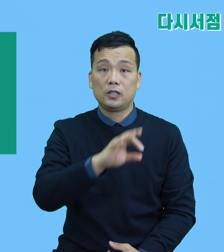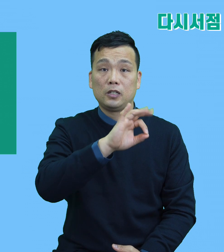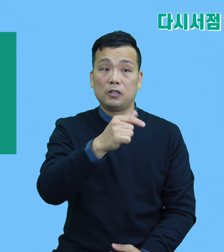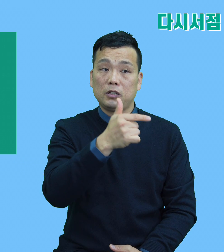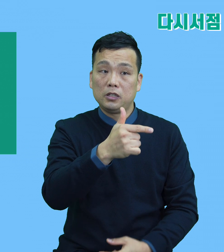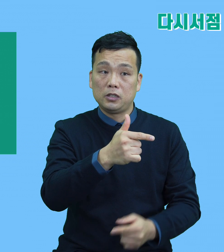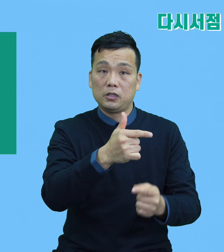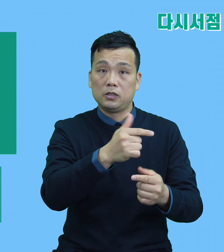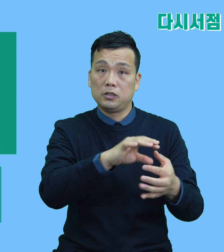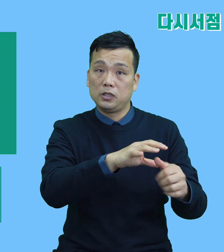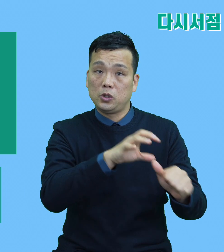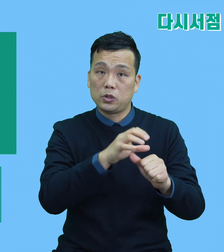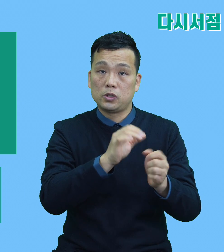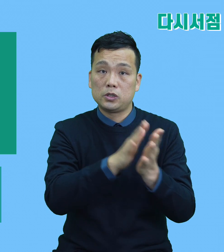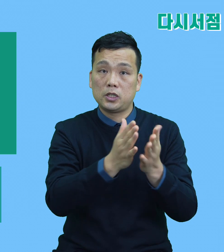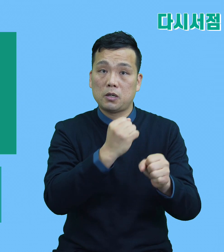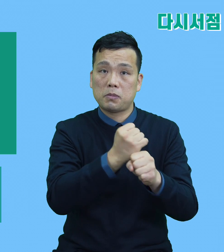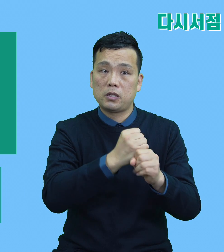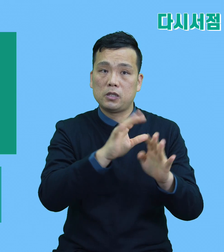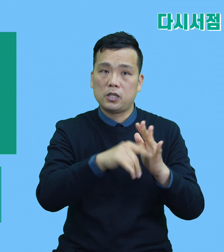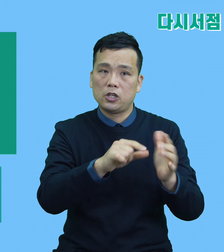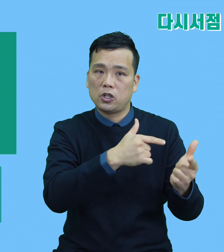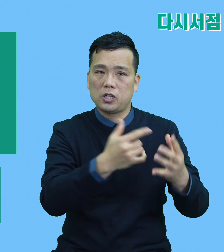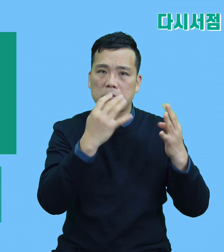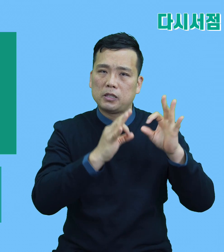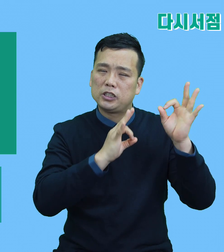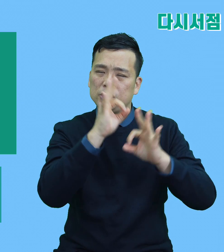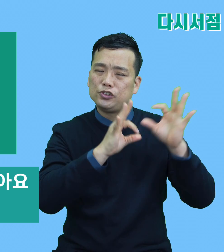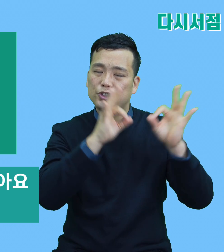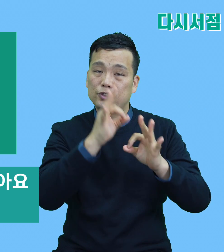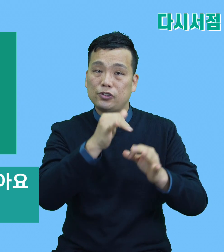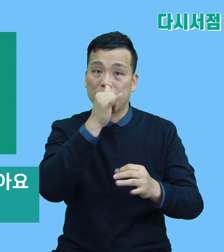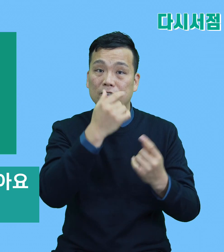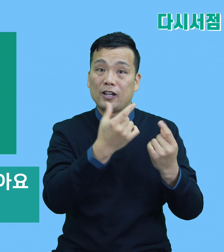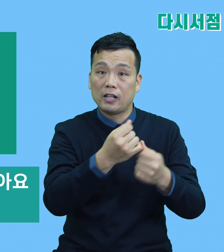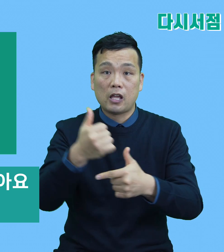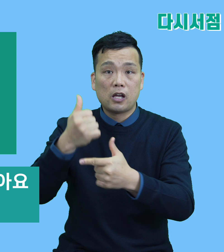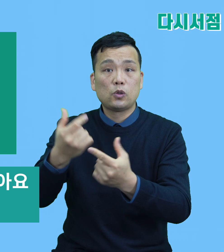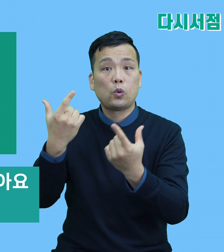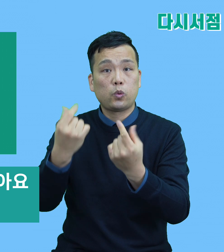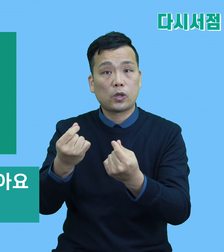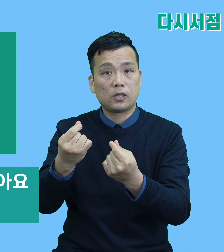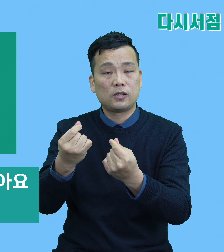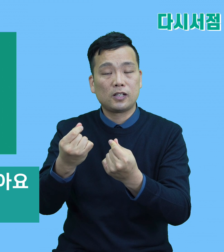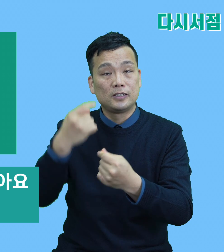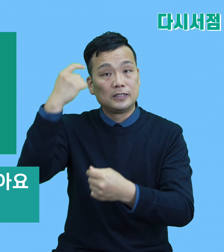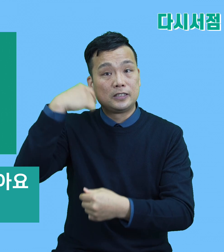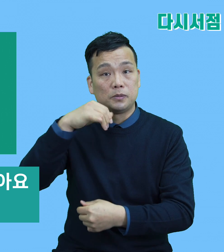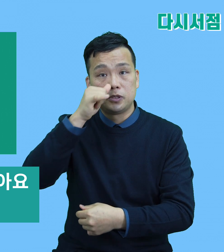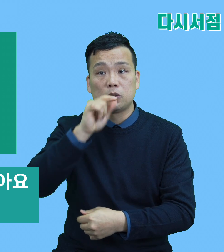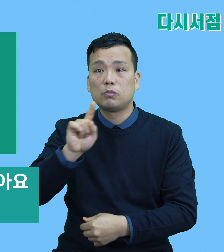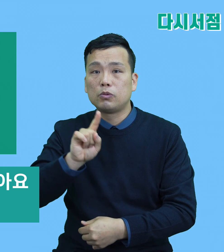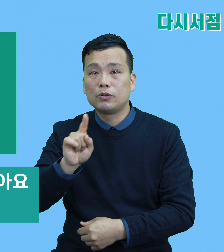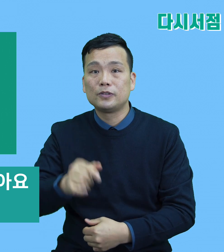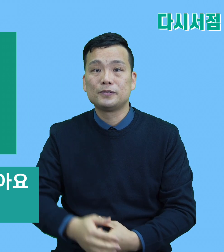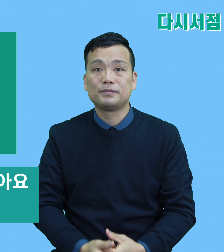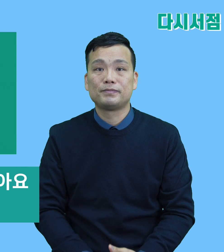인디자인으로 책을 만들 때도 굉장히 많은 시행착오를 겪게 되는데 한글도 마찬가지일 것 같아요.